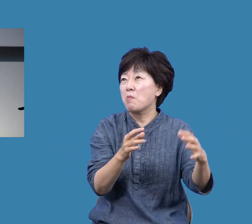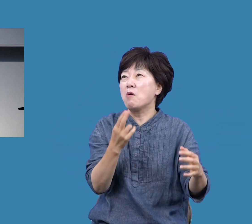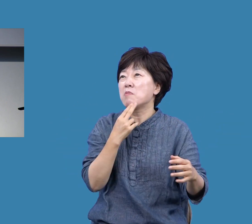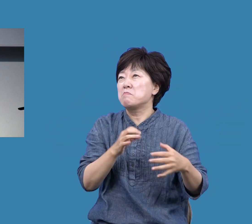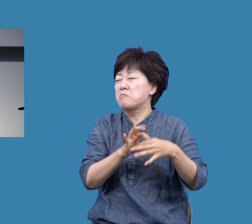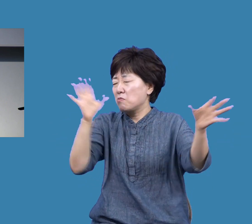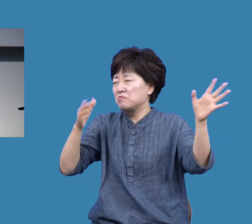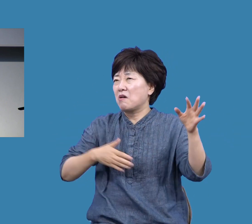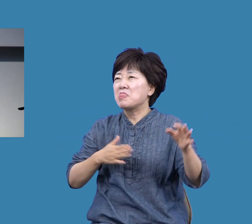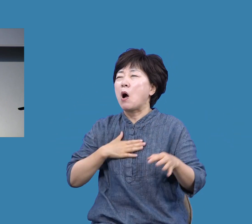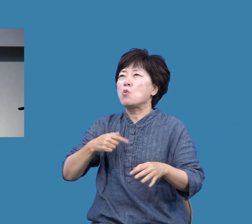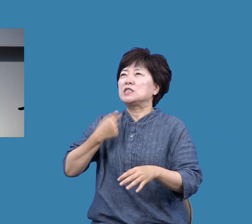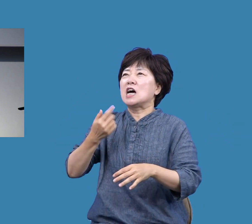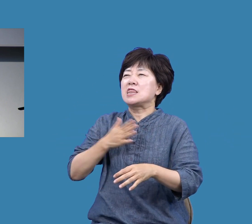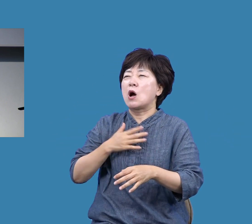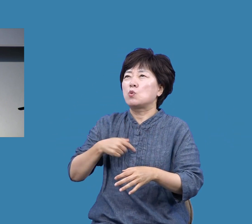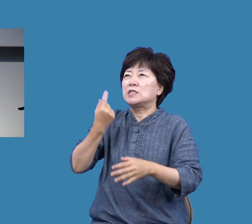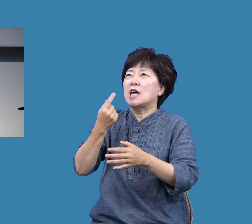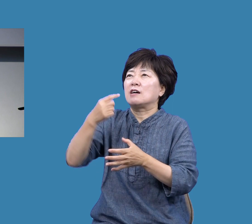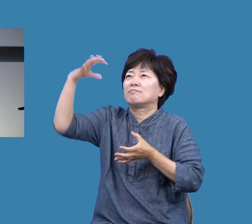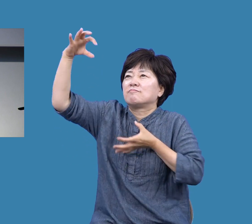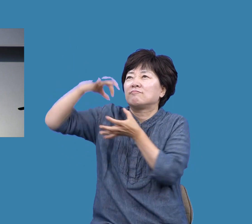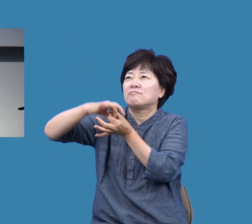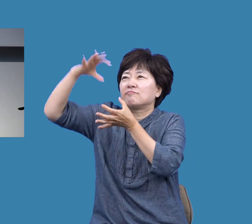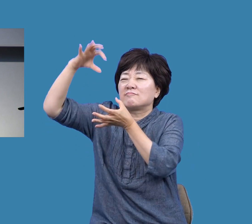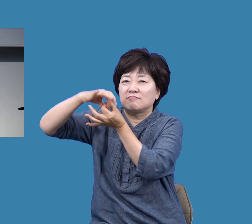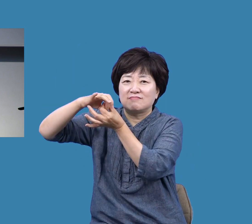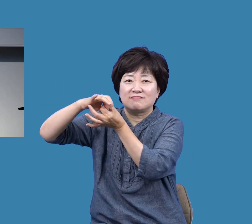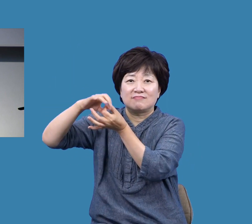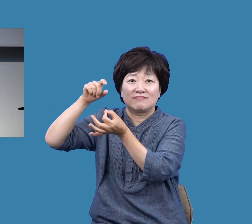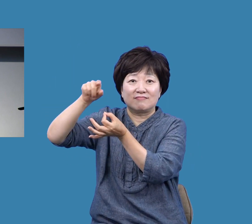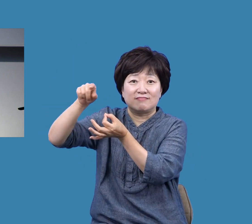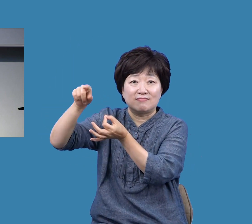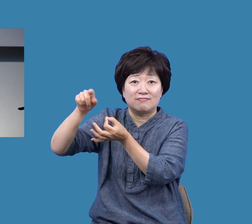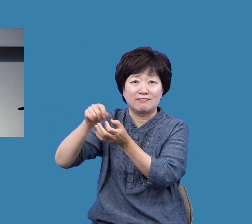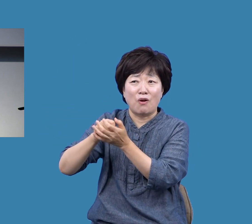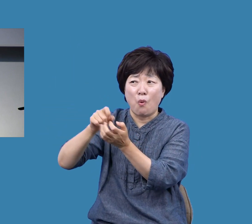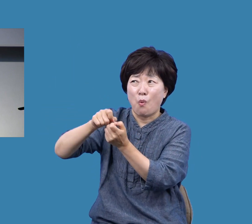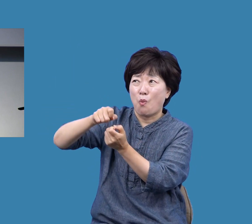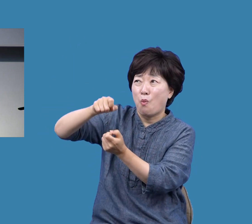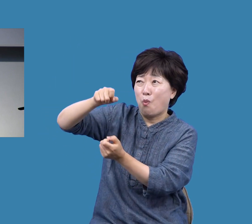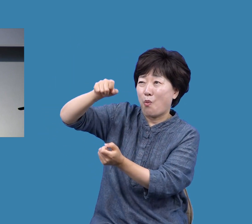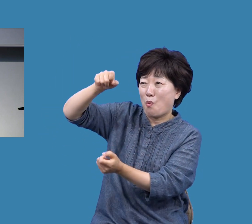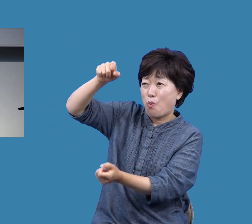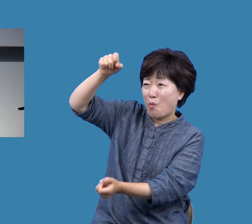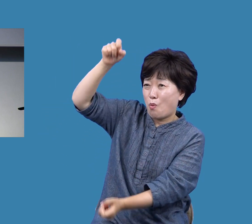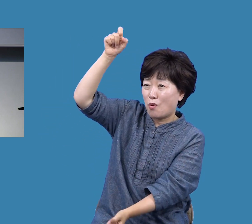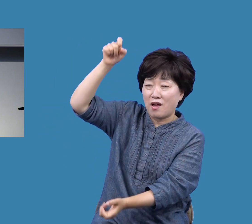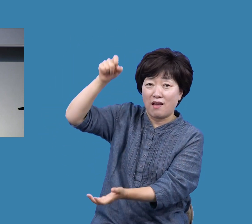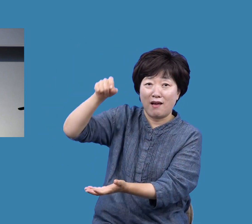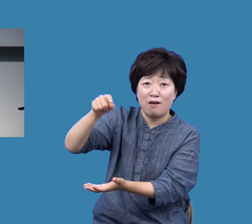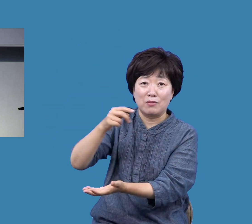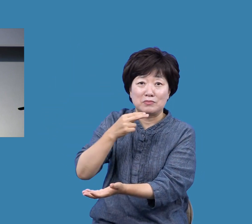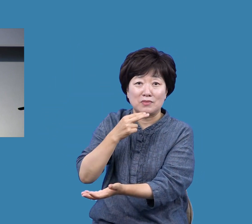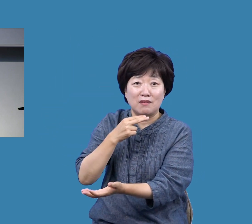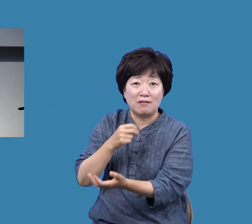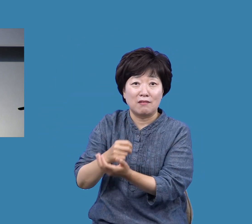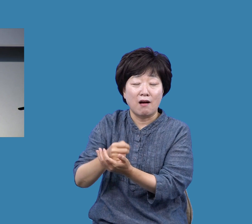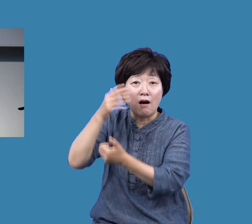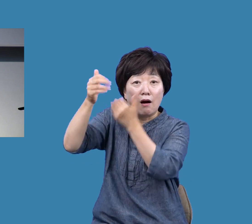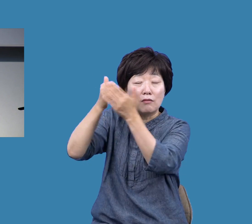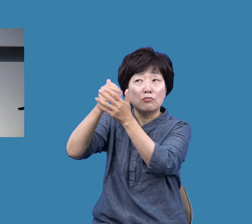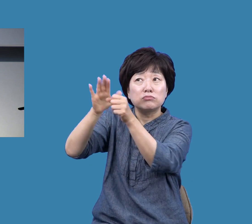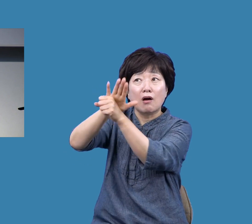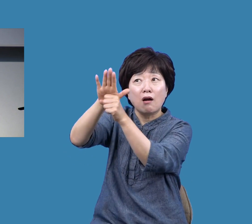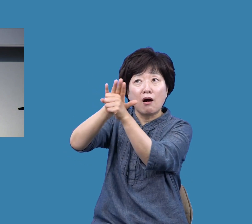있어도 모여있다 조금 있으면 가고 모여있다 조금 있으면 가고 그렇지 오래된 관계들을 누리는 분들이 없어요. 좀 이상하잖아. 하나님은 사랑이시라는데 왜